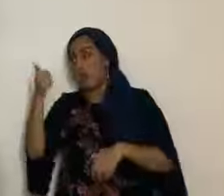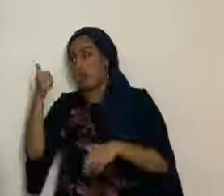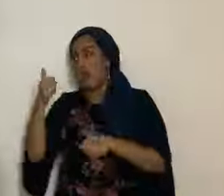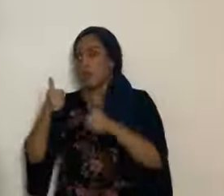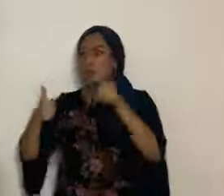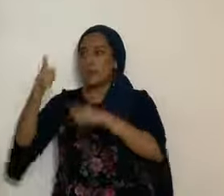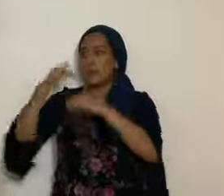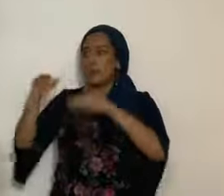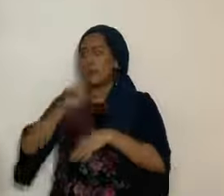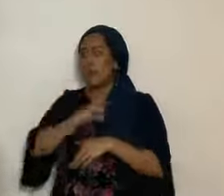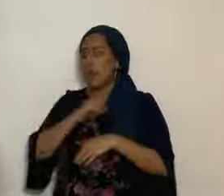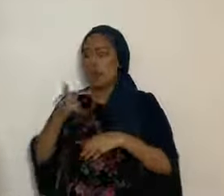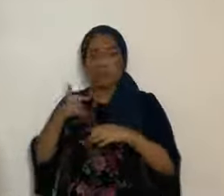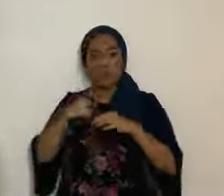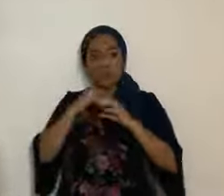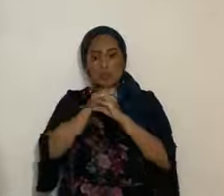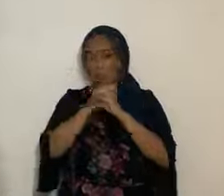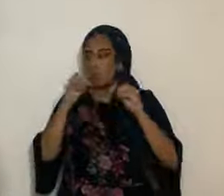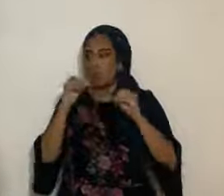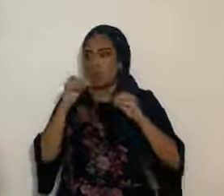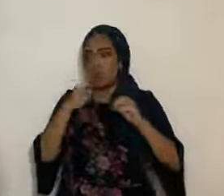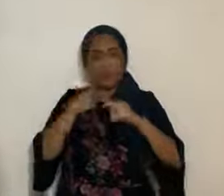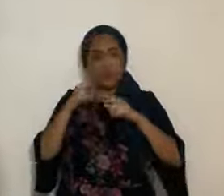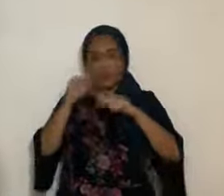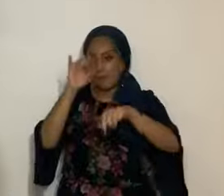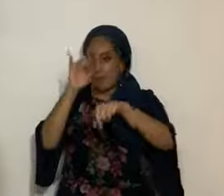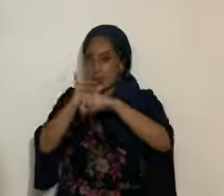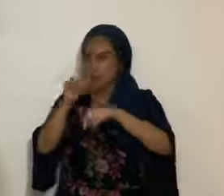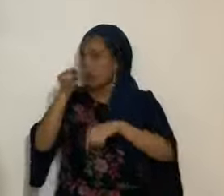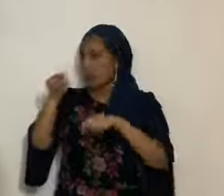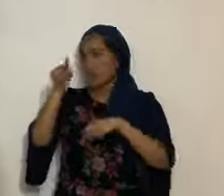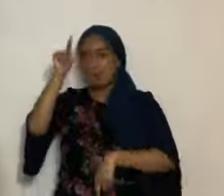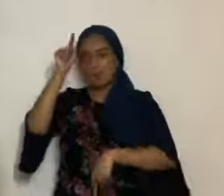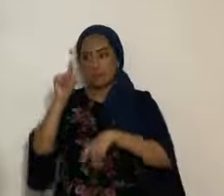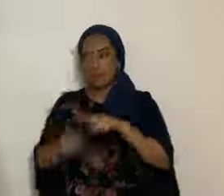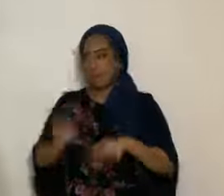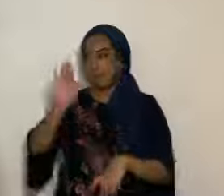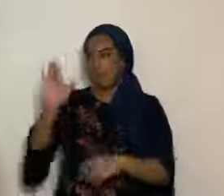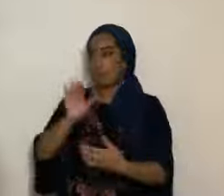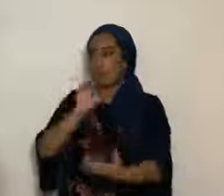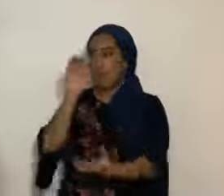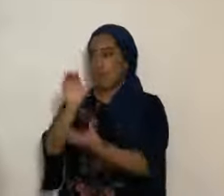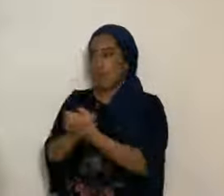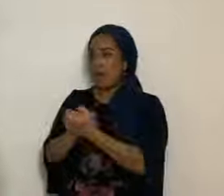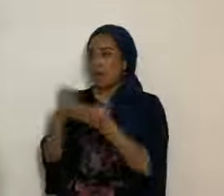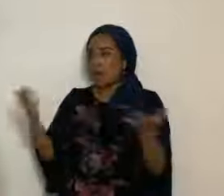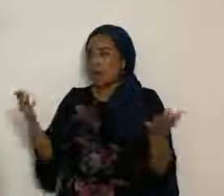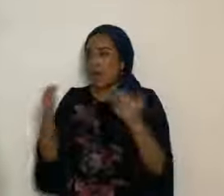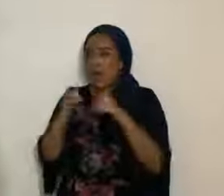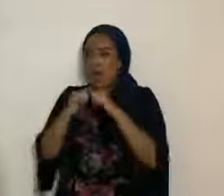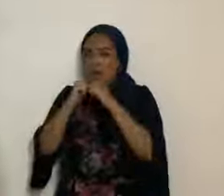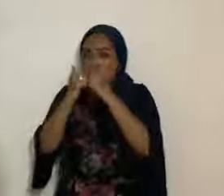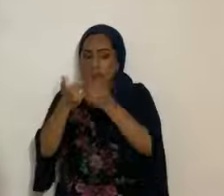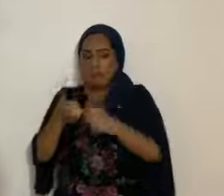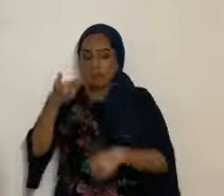y ninguna cosa que me ha reservado sino a ti, por cuanto tú eres su mujer. ¿Cómo pues haría yo este